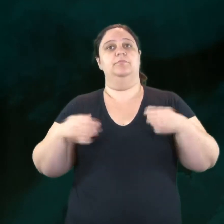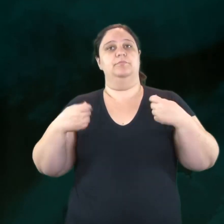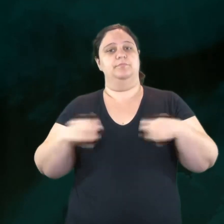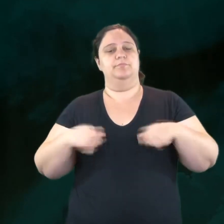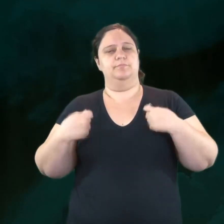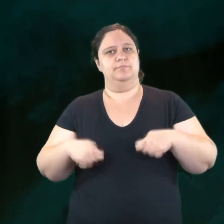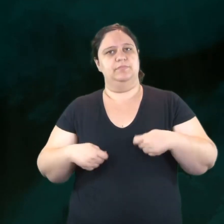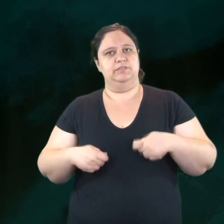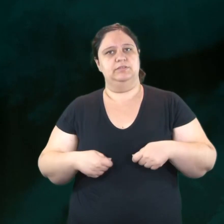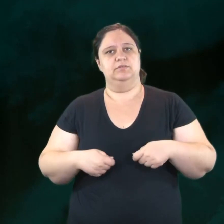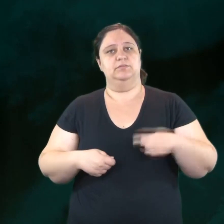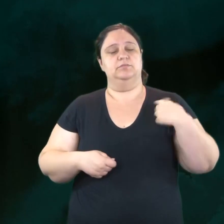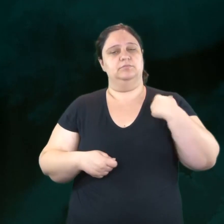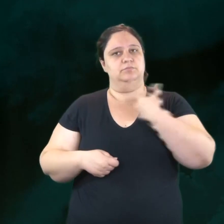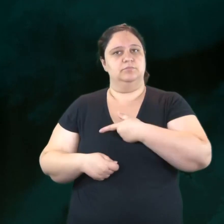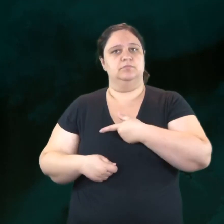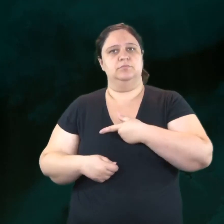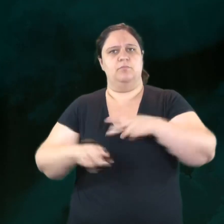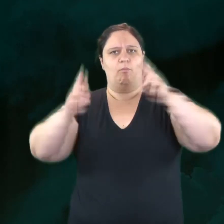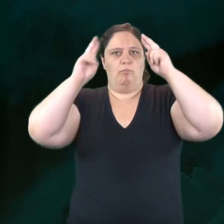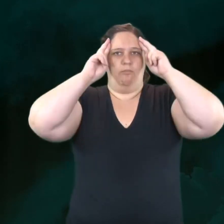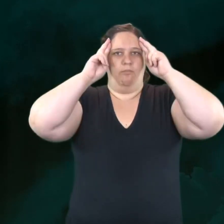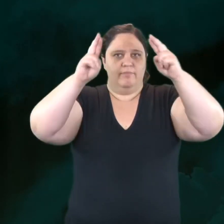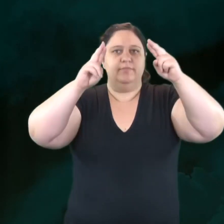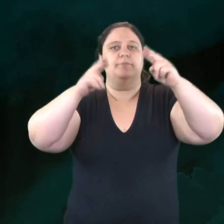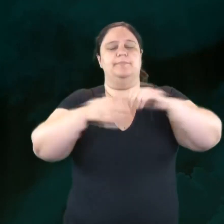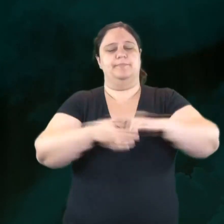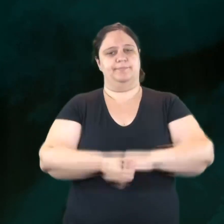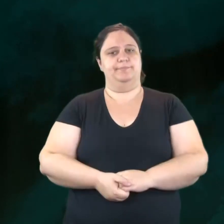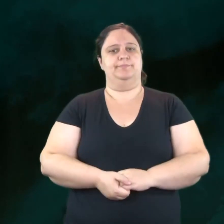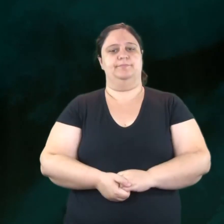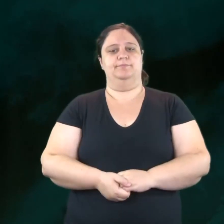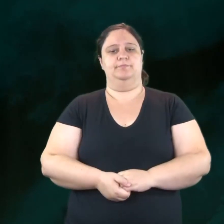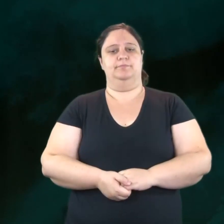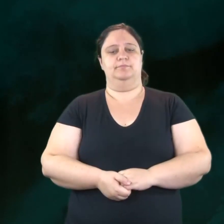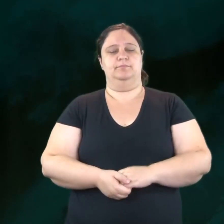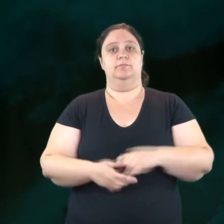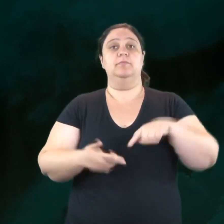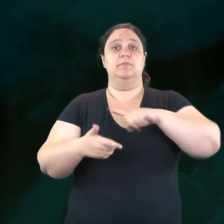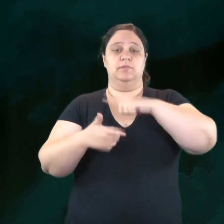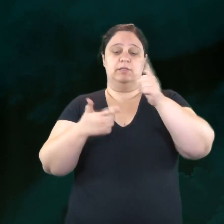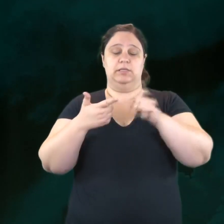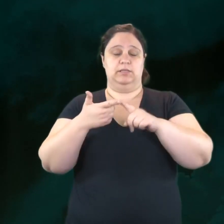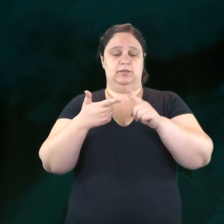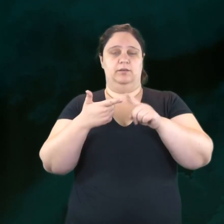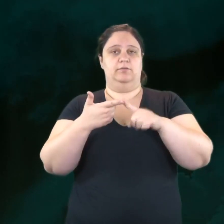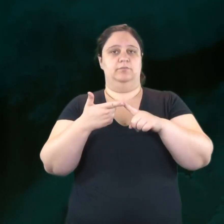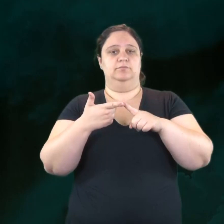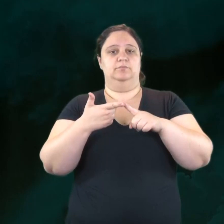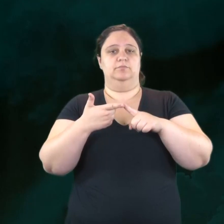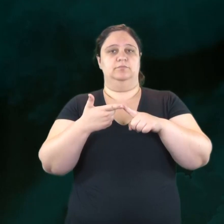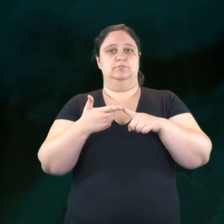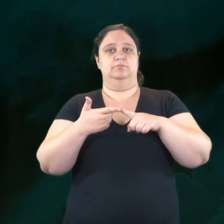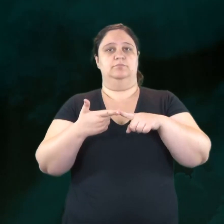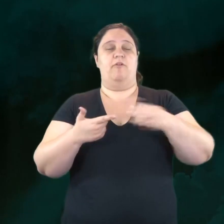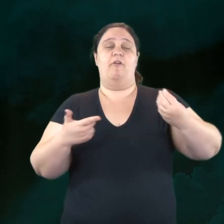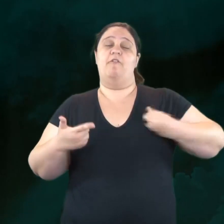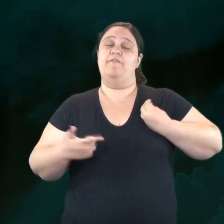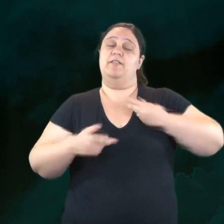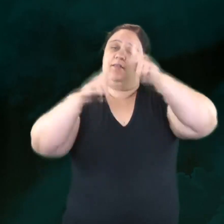ter em alta consideração quem cuida de nós. E, em seguida, assim nós vamos viver em paz,